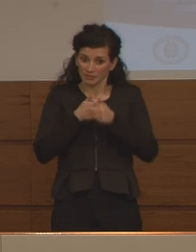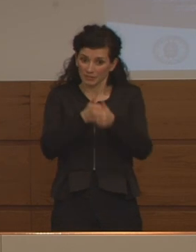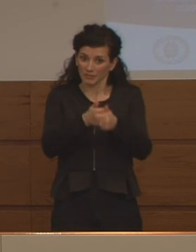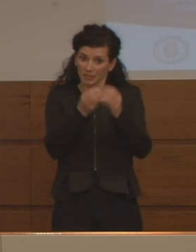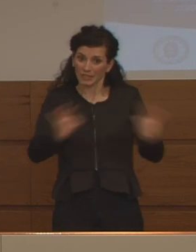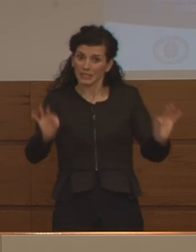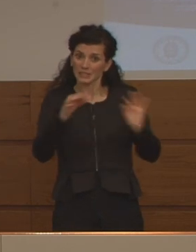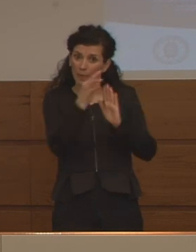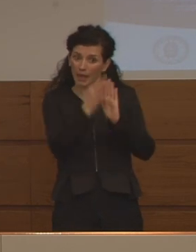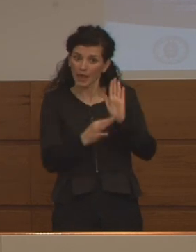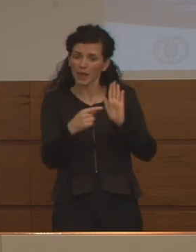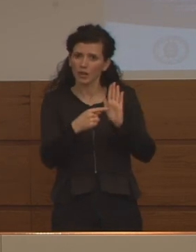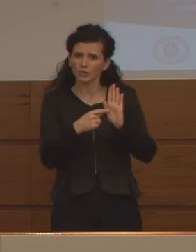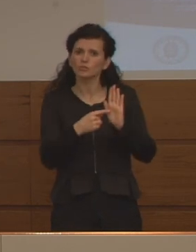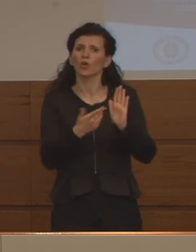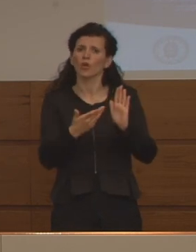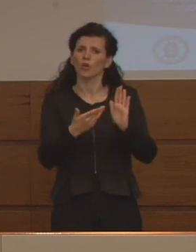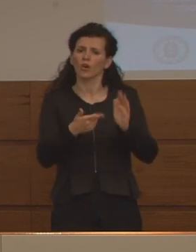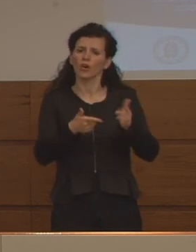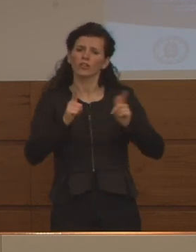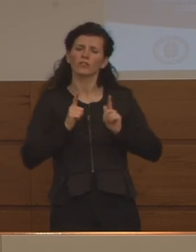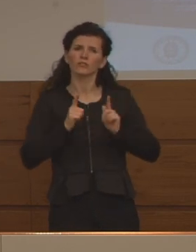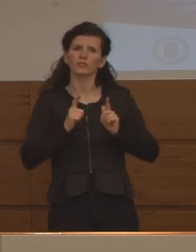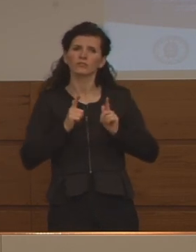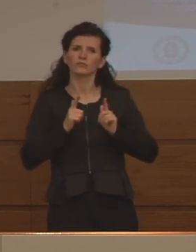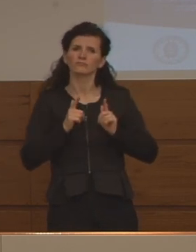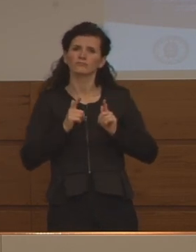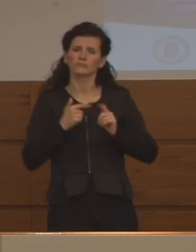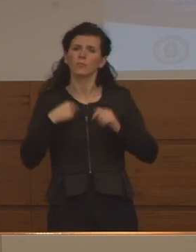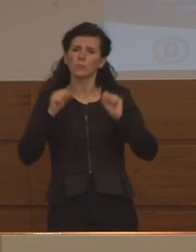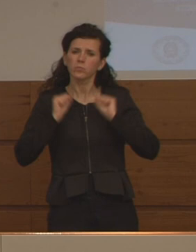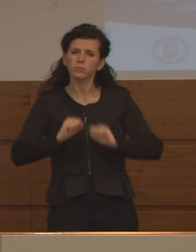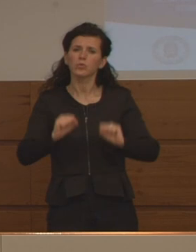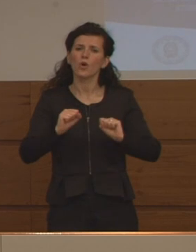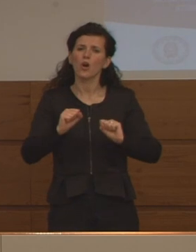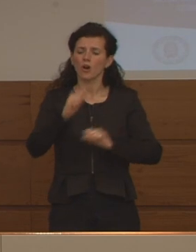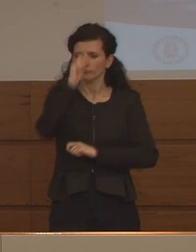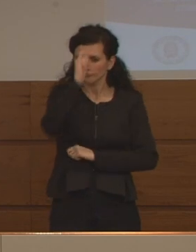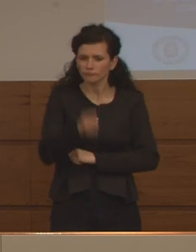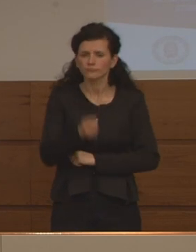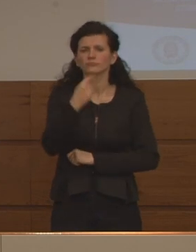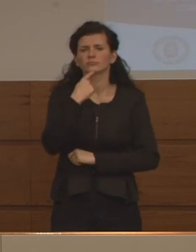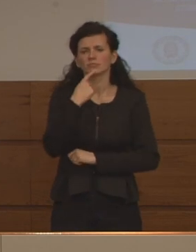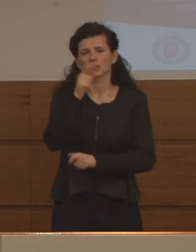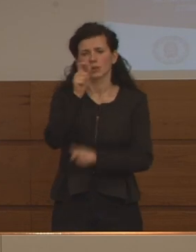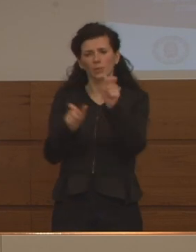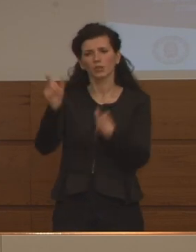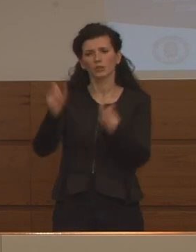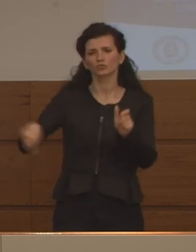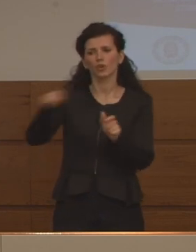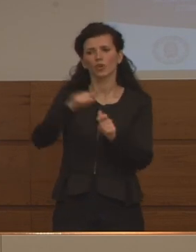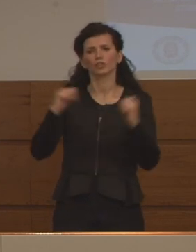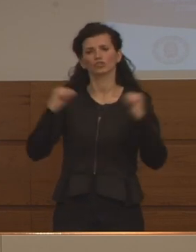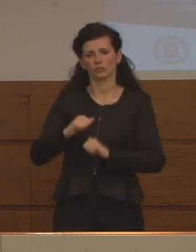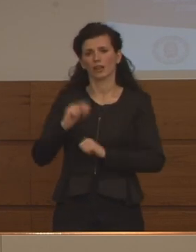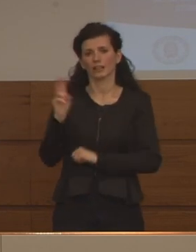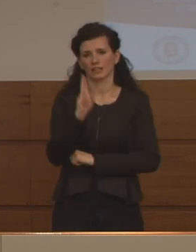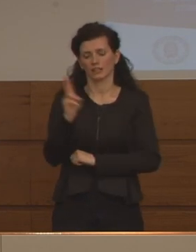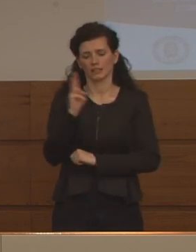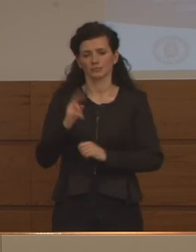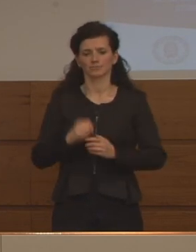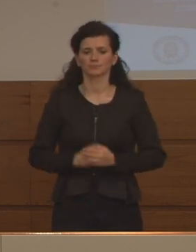davvero anche per onorare la memoria dei nostri concittadini che hanno perso la